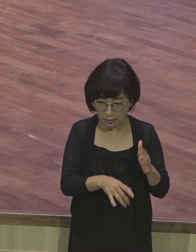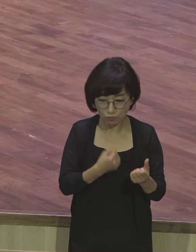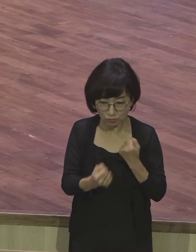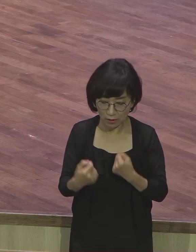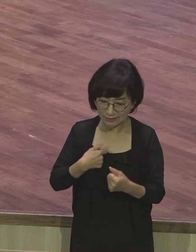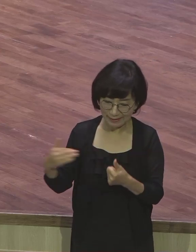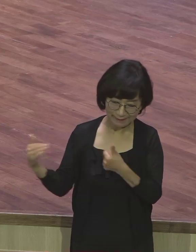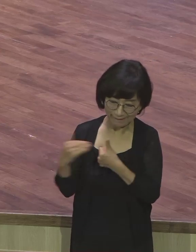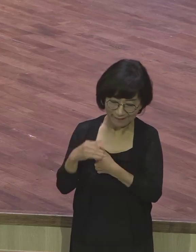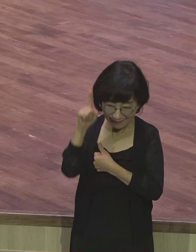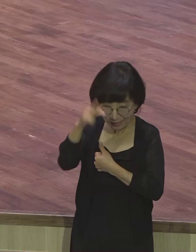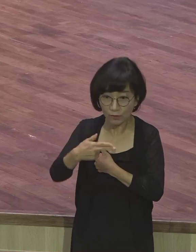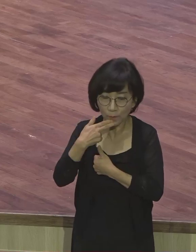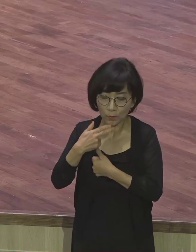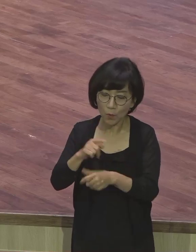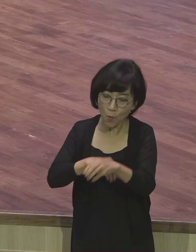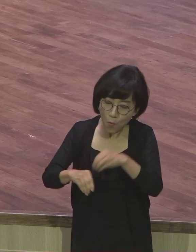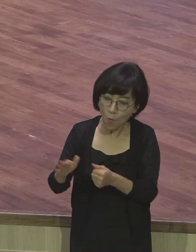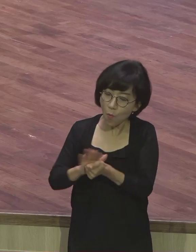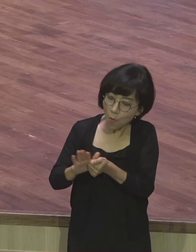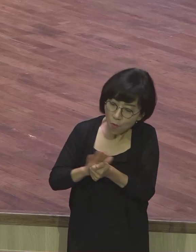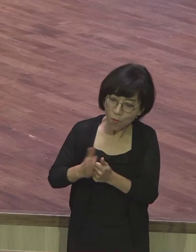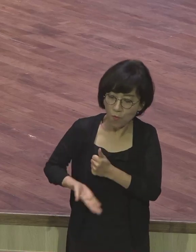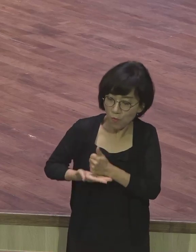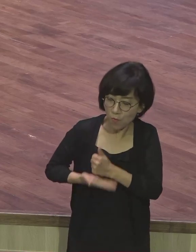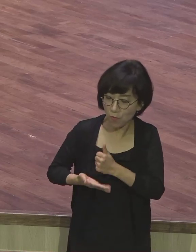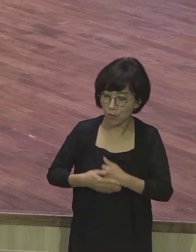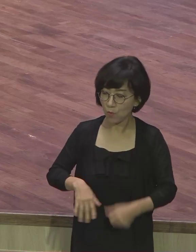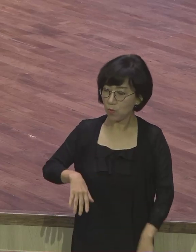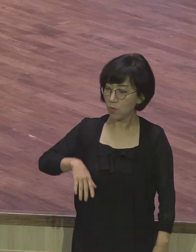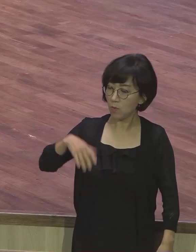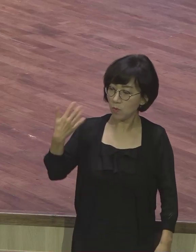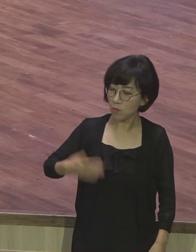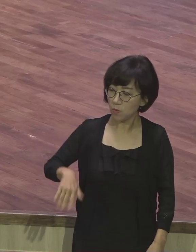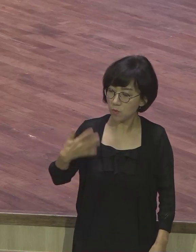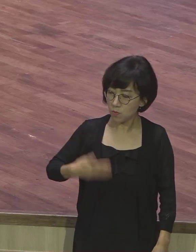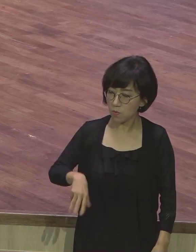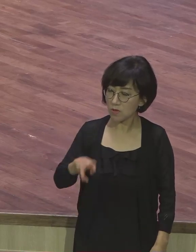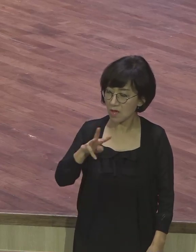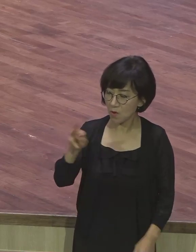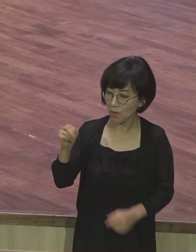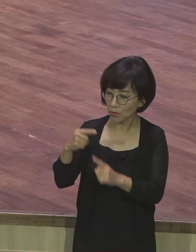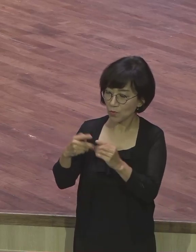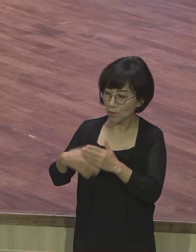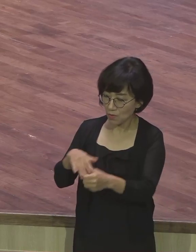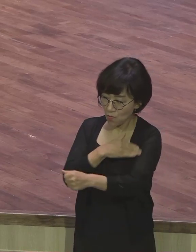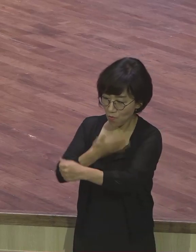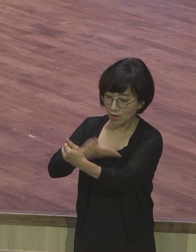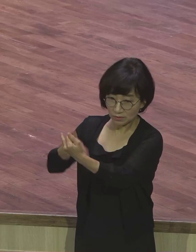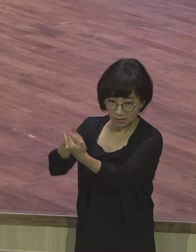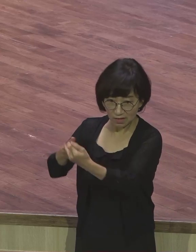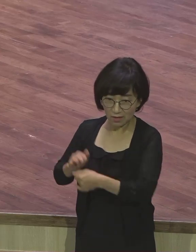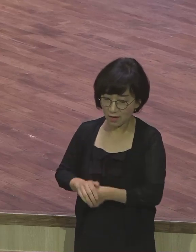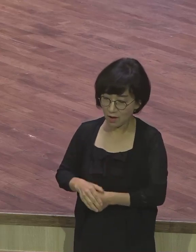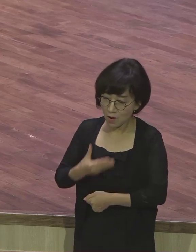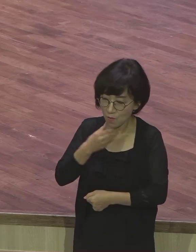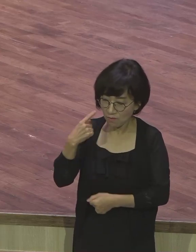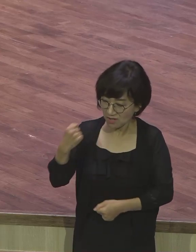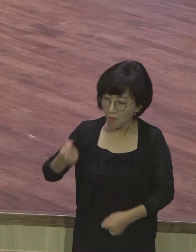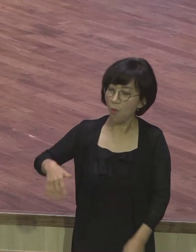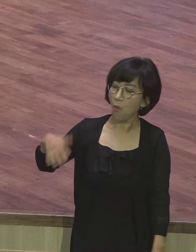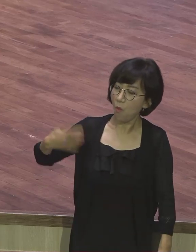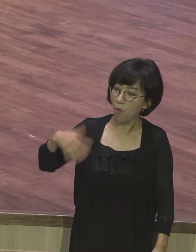나를 괴롭히지 않고 도리어 도와주고 위로하고 격려하니 대단하구나. 복음이란 것이 대단하구나. 나도 한번